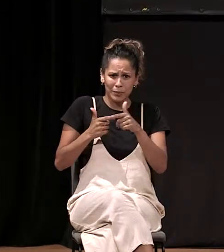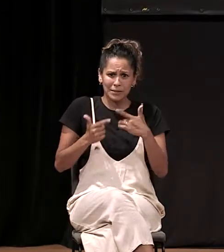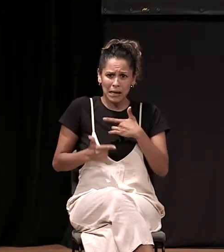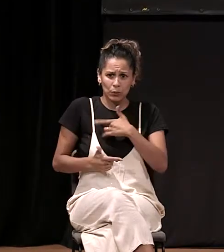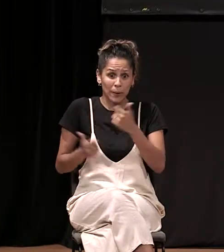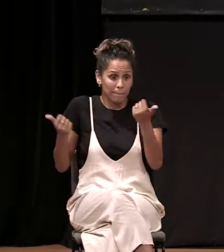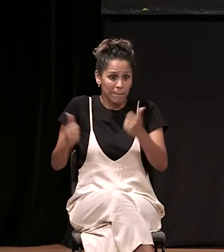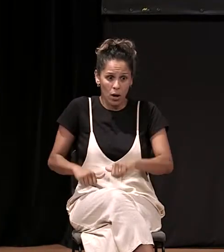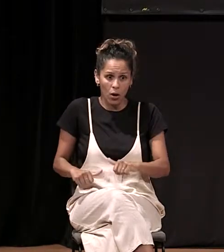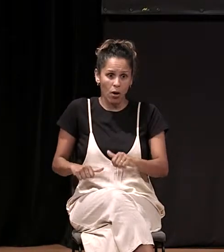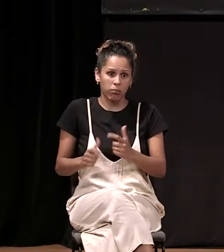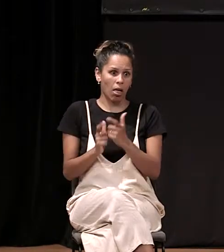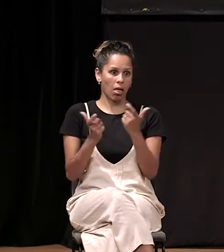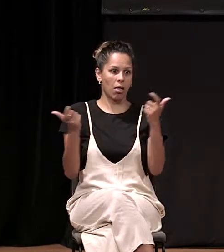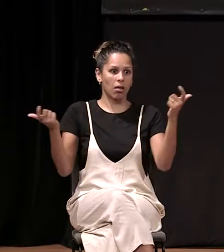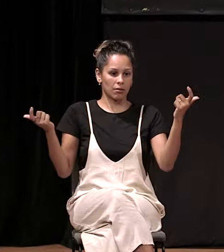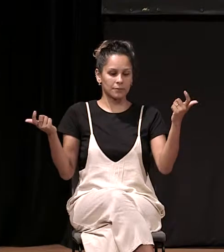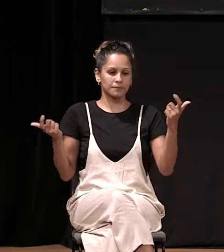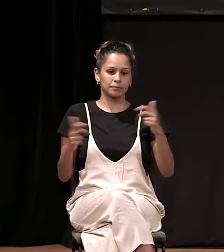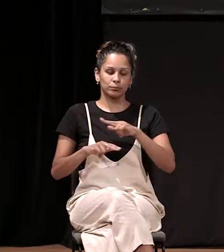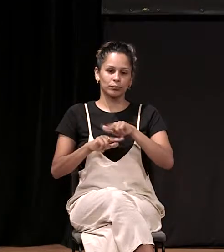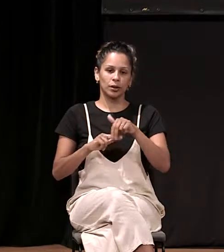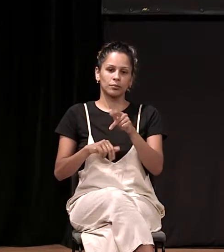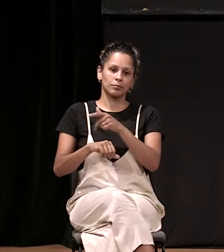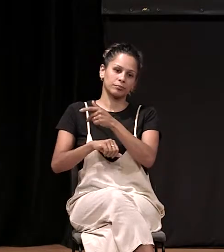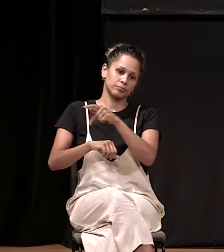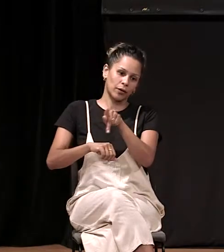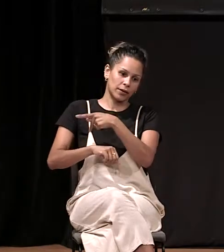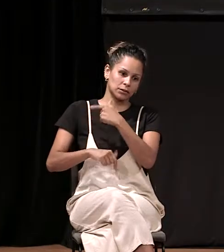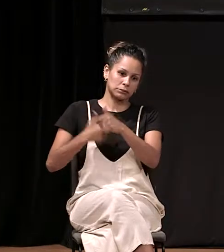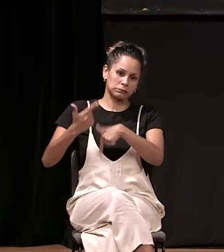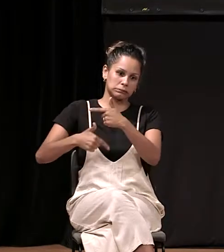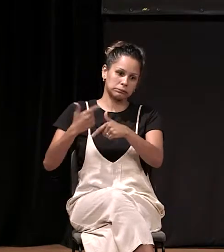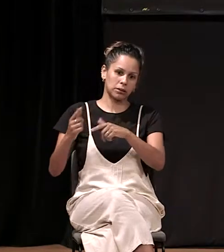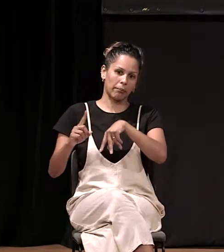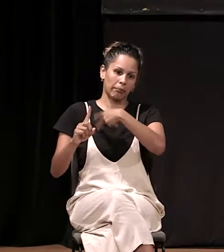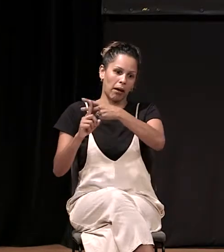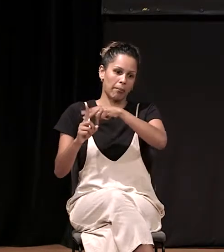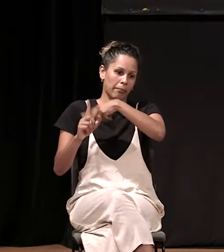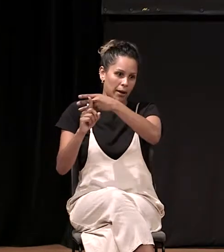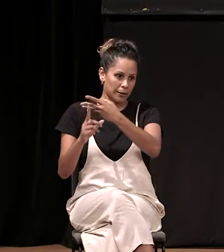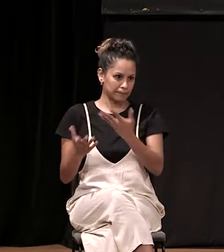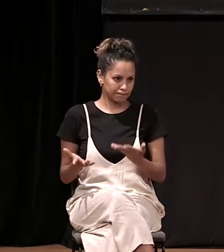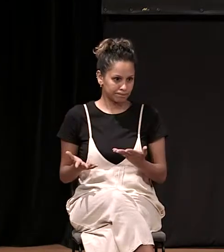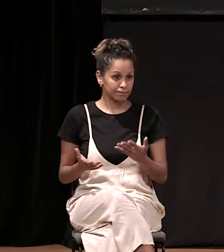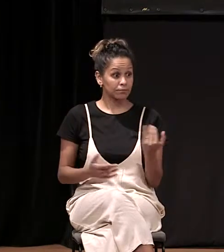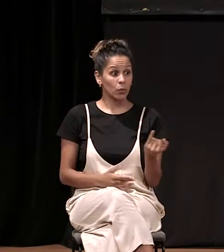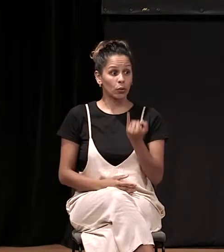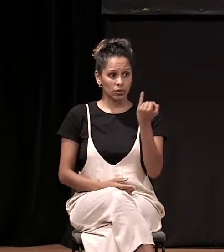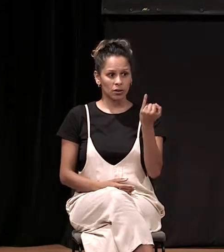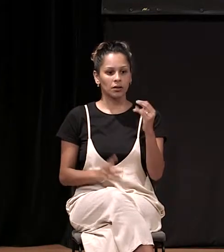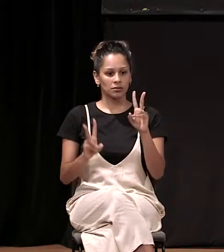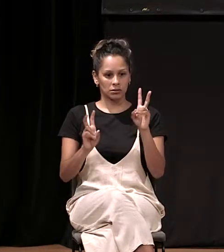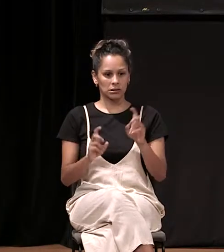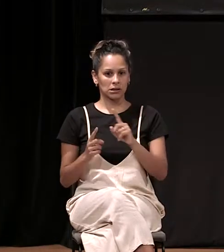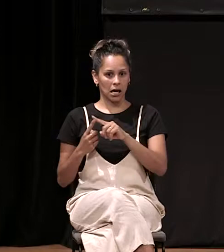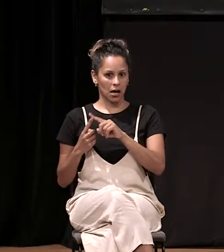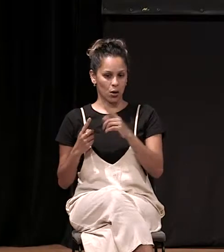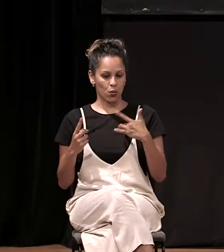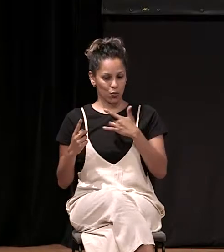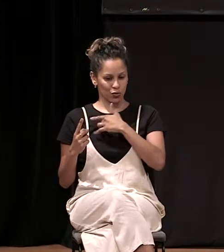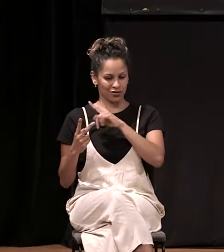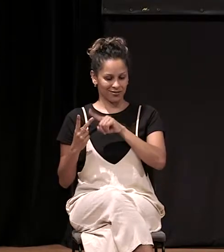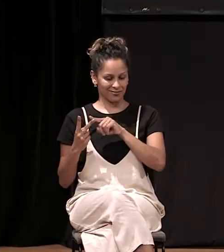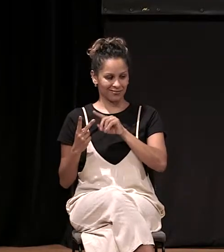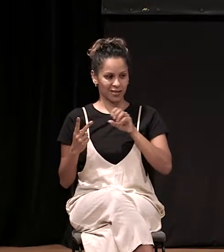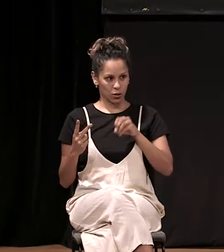dando conta. Então, são os 2 setores mais importantes, saúde e educação. Então, eu acho que, assim, se a gente quer melhorar,